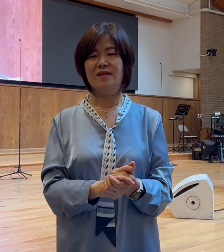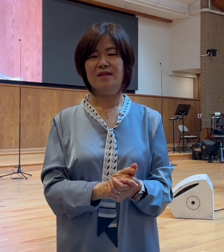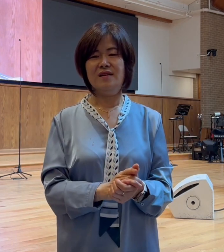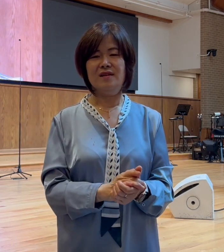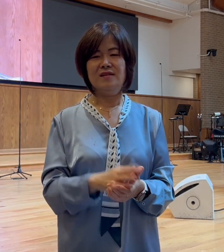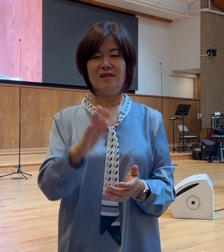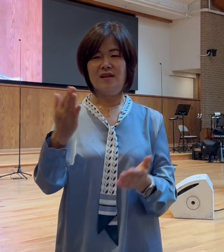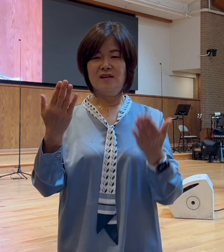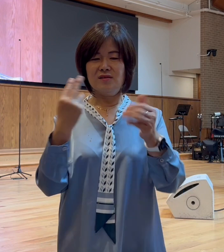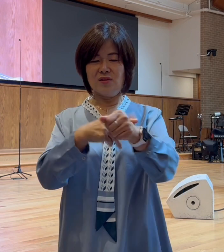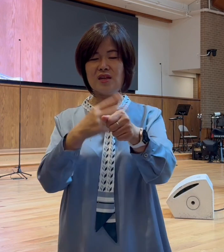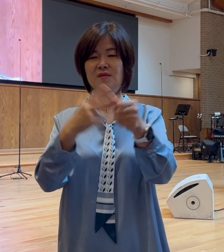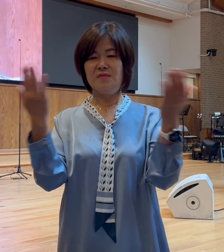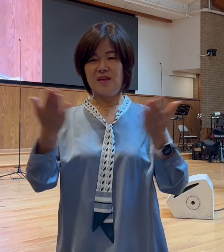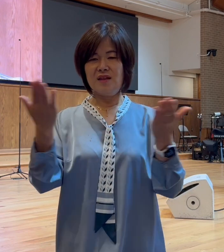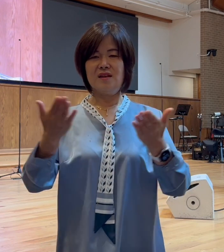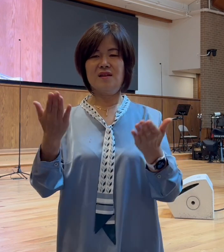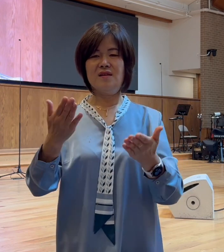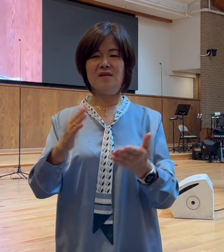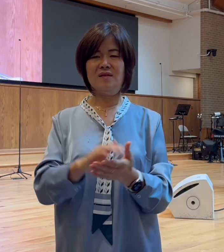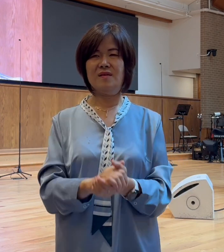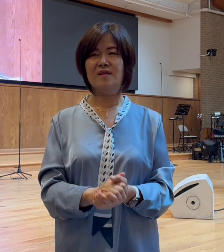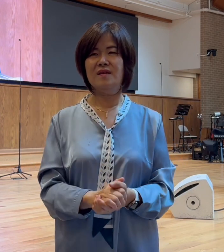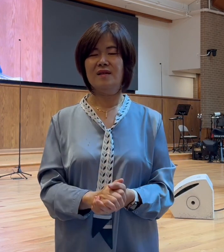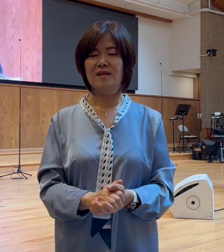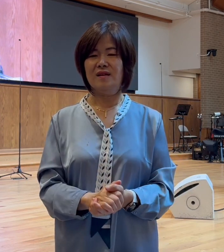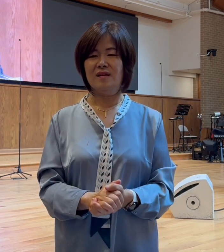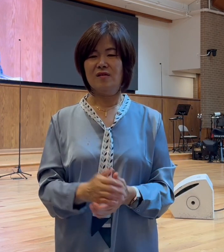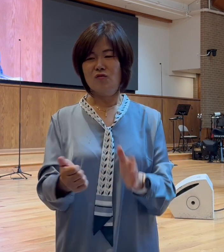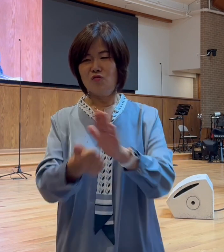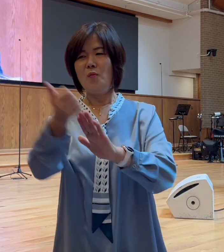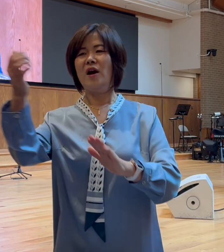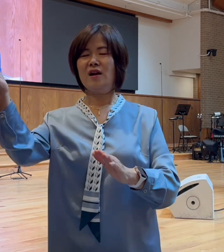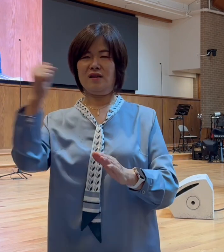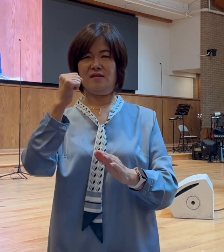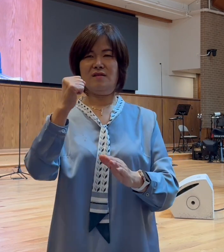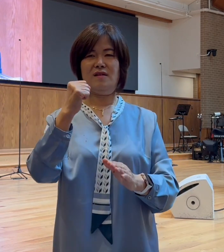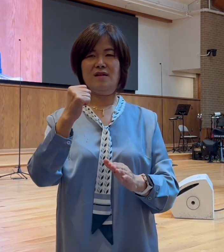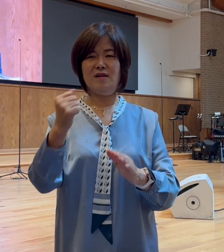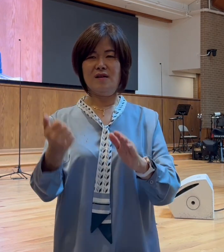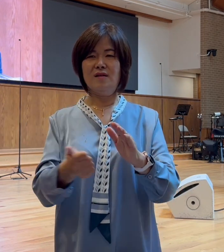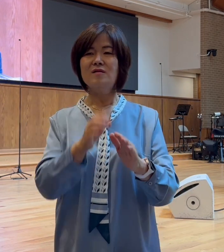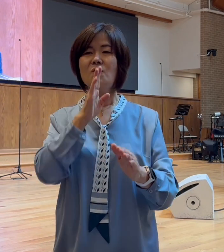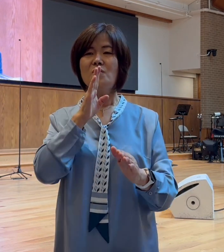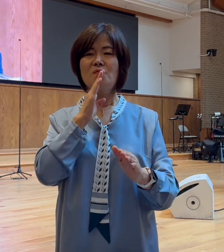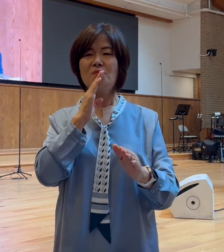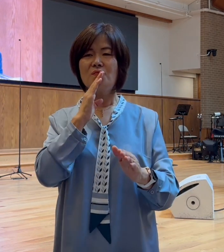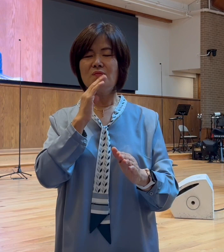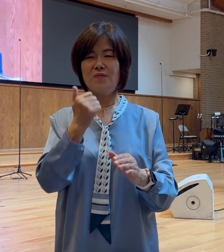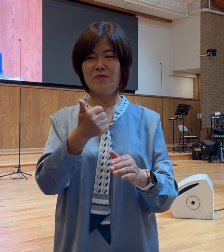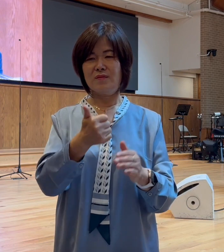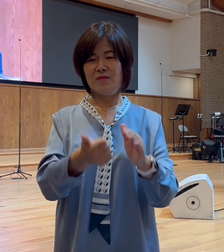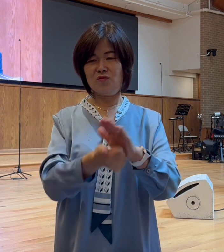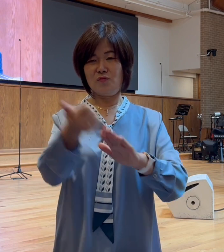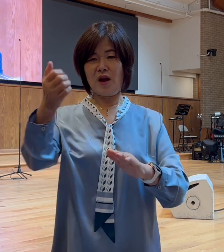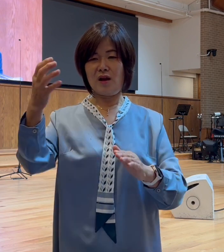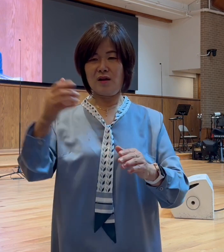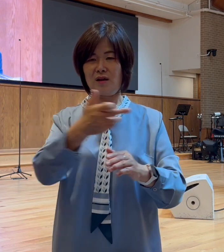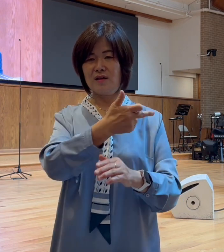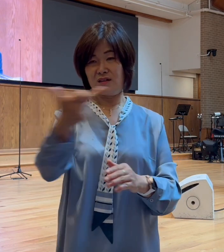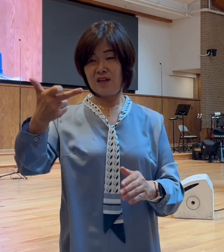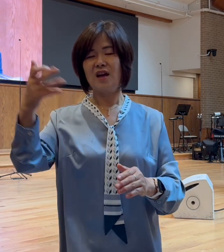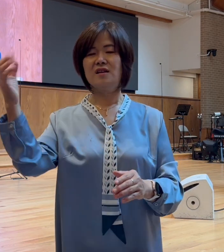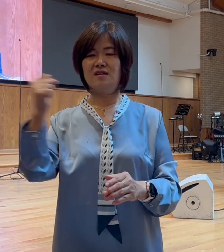이제 돌아와 선생 일을 하면서도 꿈을 가져라, 비전을 가져라, 뭐 이런